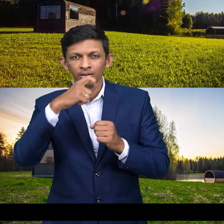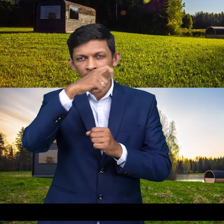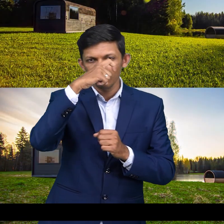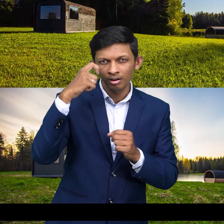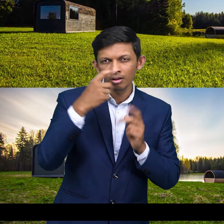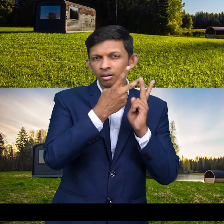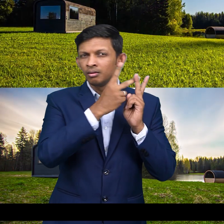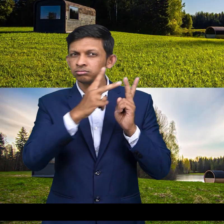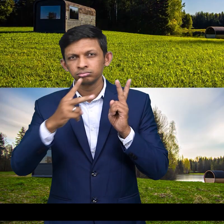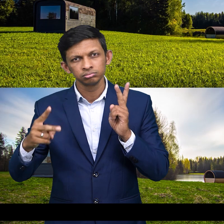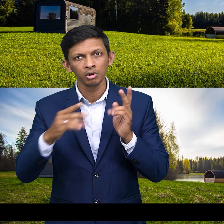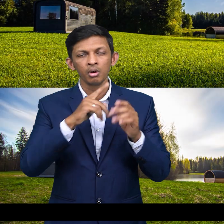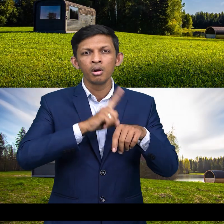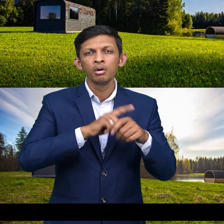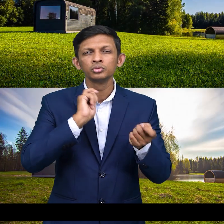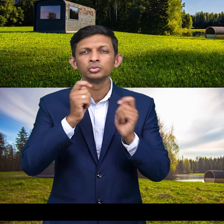बदलणारे ऋतू.